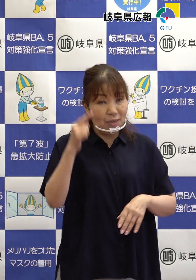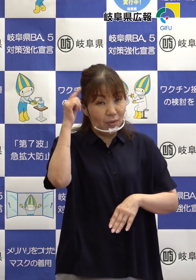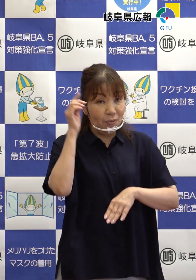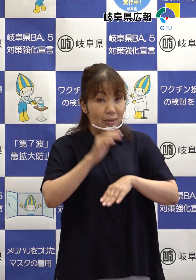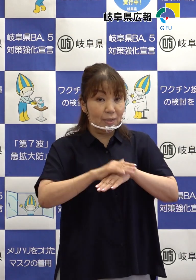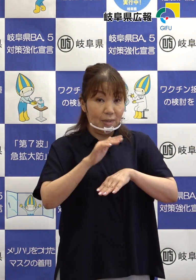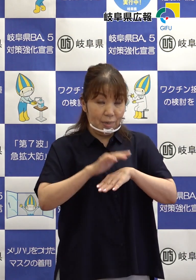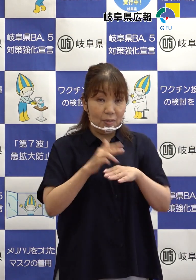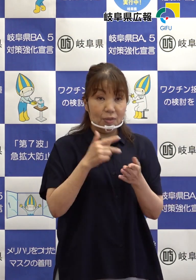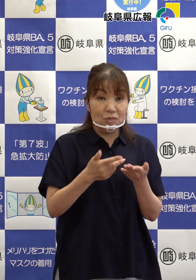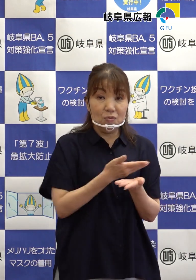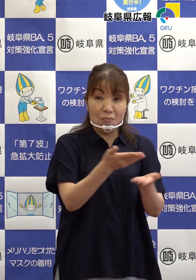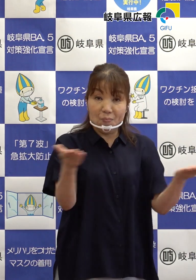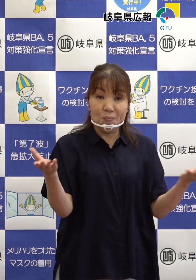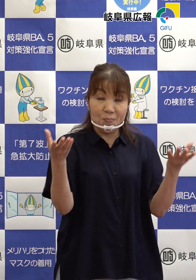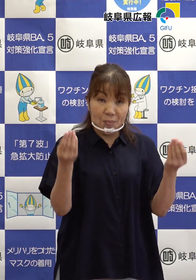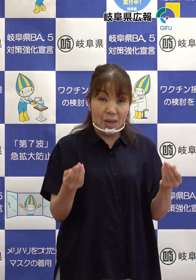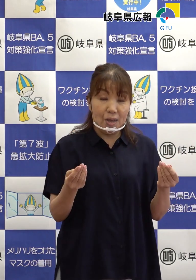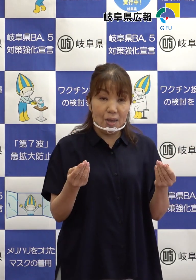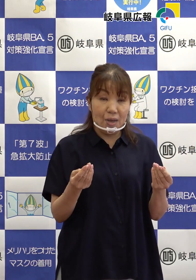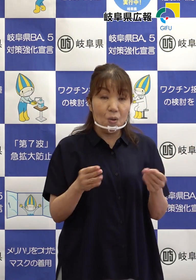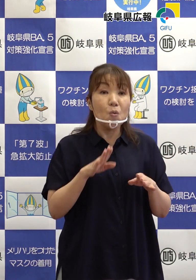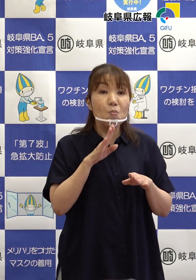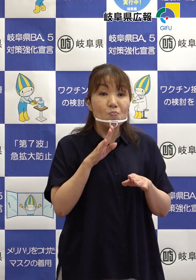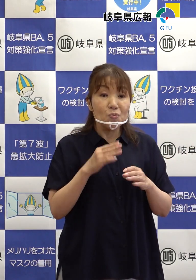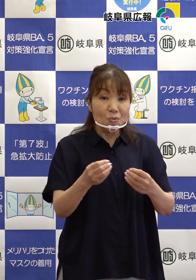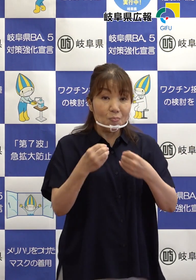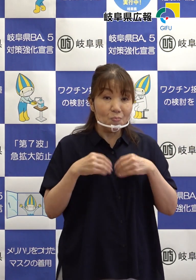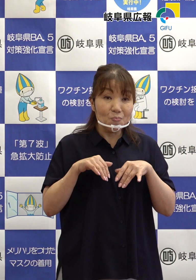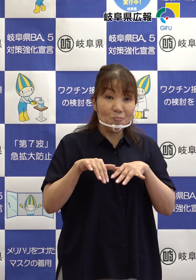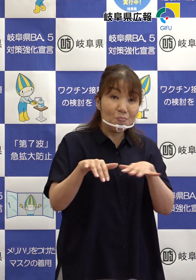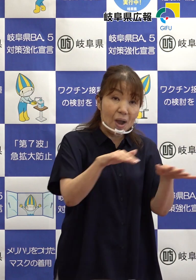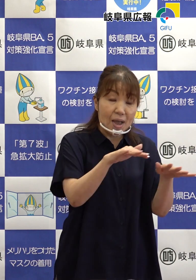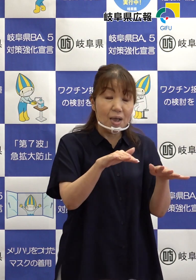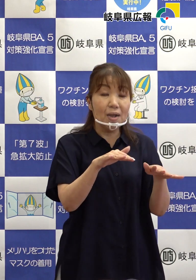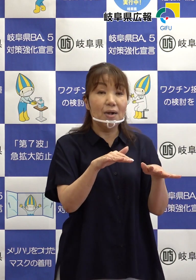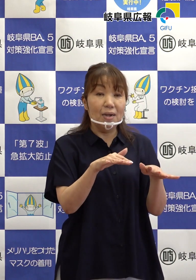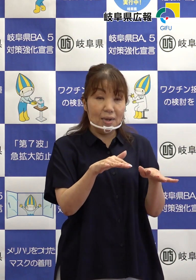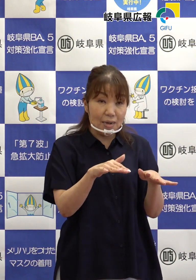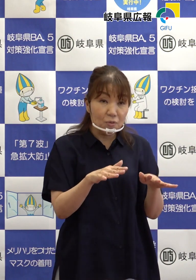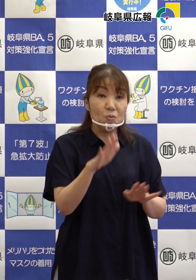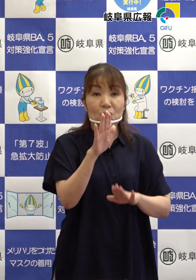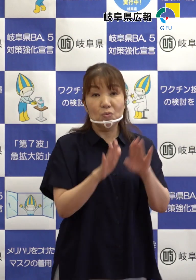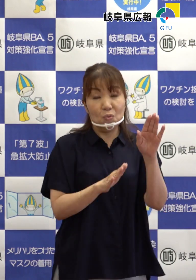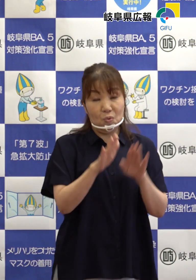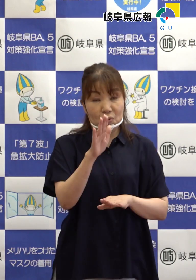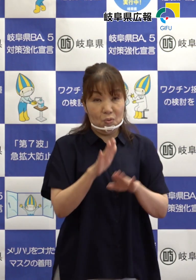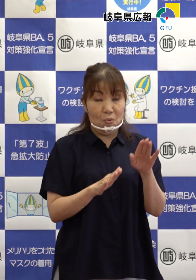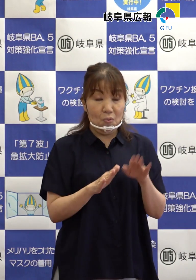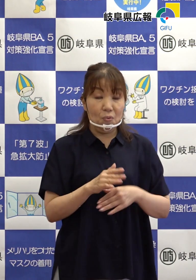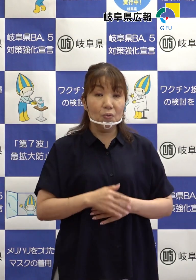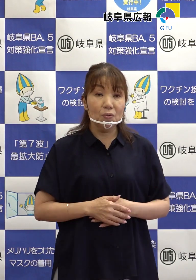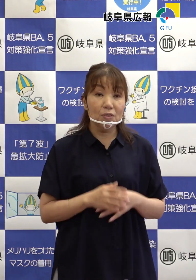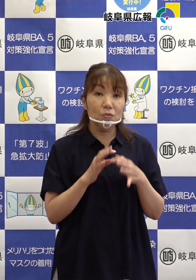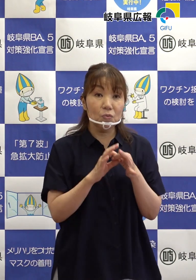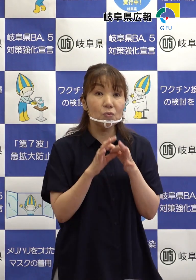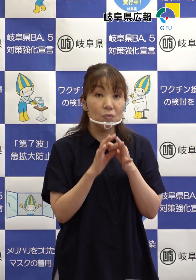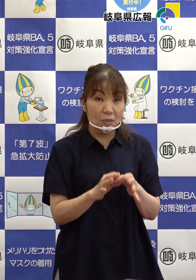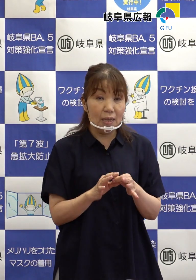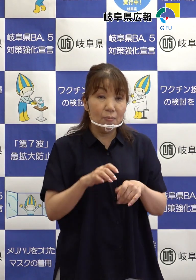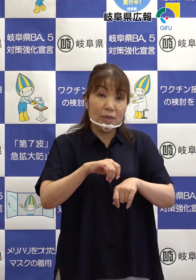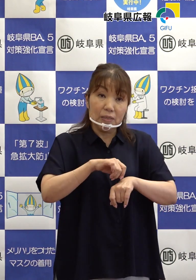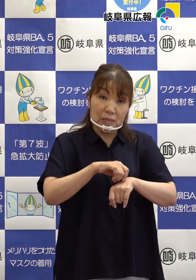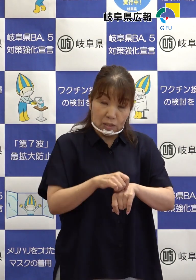ようにまさにあの館1900台に歯止めがかからないと言う状況についてますねまあ